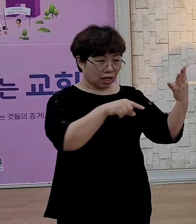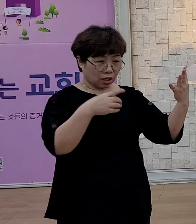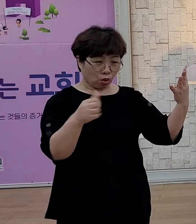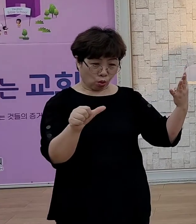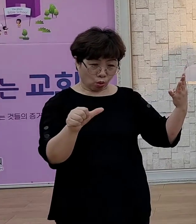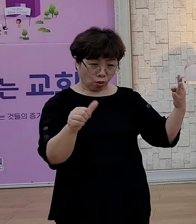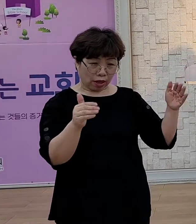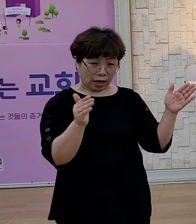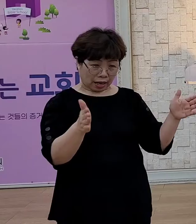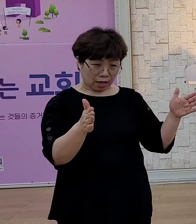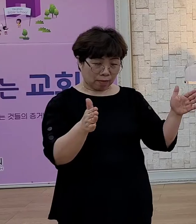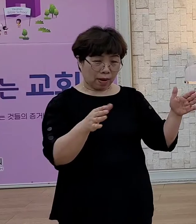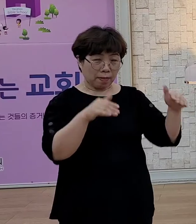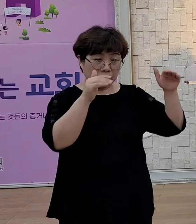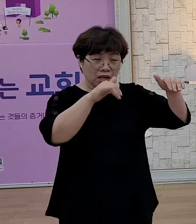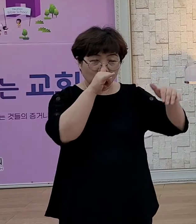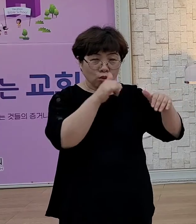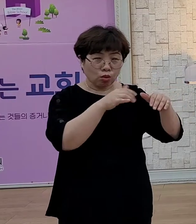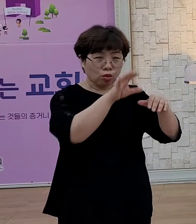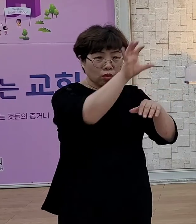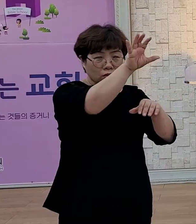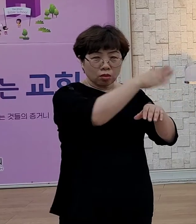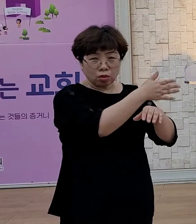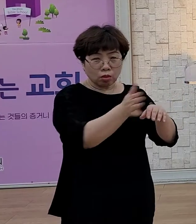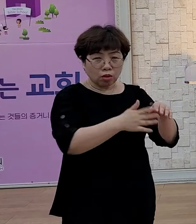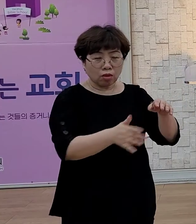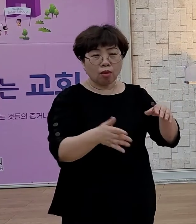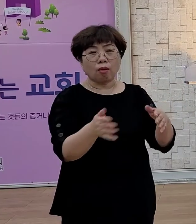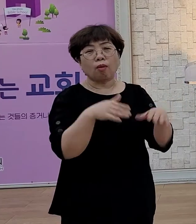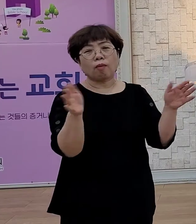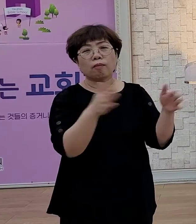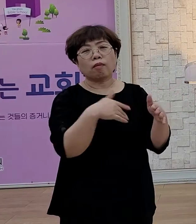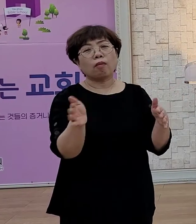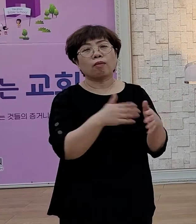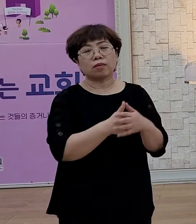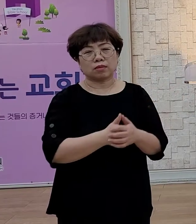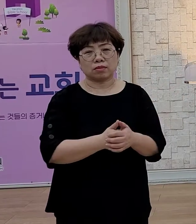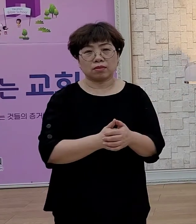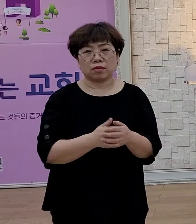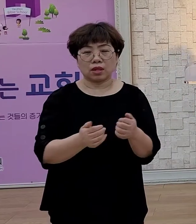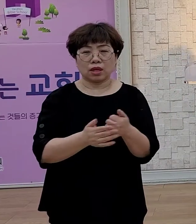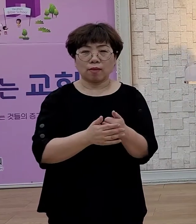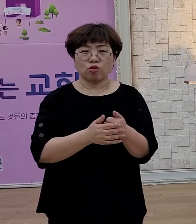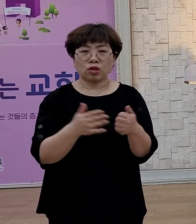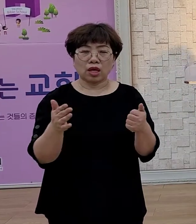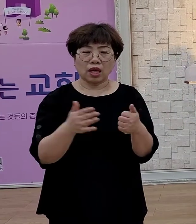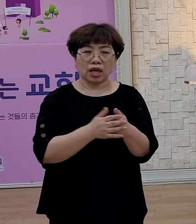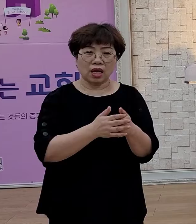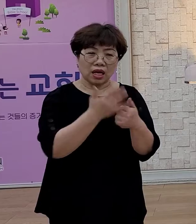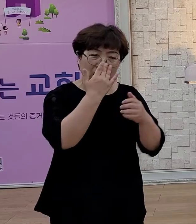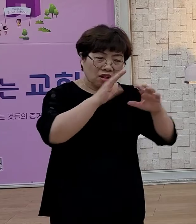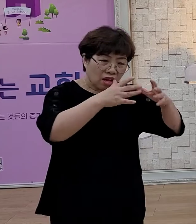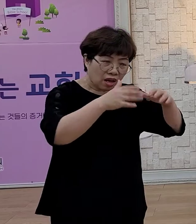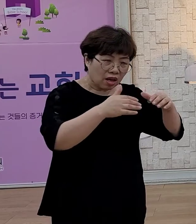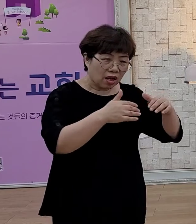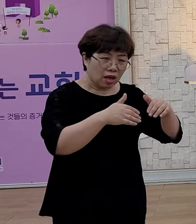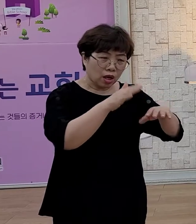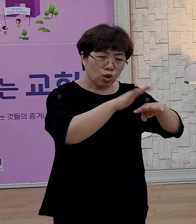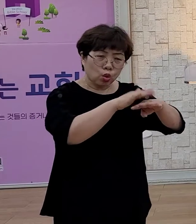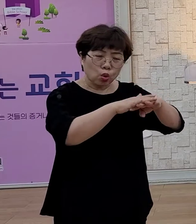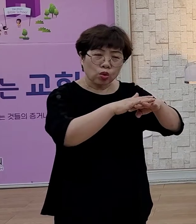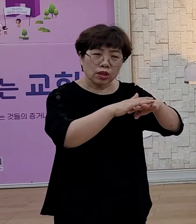이슬을 받아 모으는 기술이 아주 탁월합니다. 이스라엘. 그 이슬 없으면 농사를 못 지어. 아예 메말라